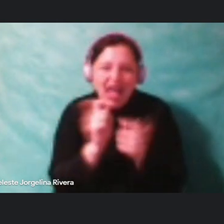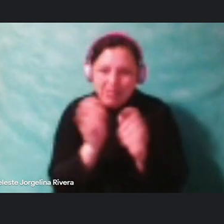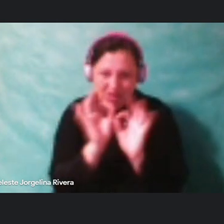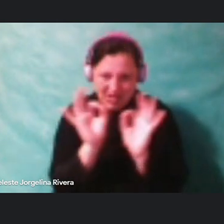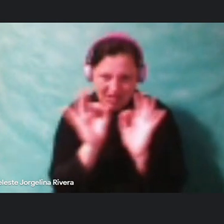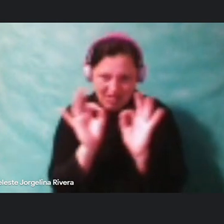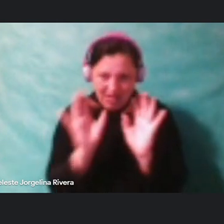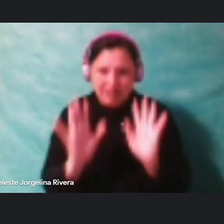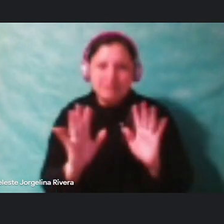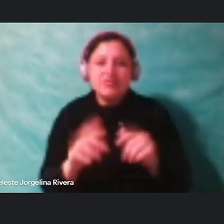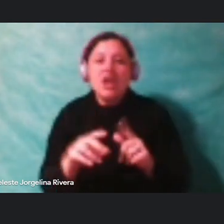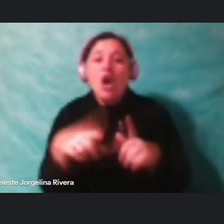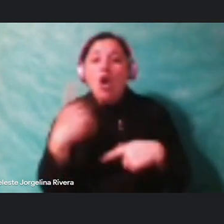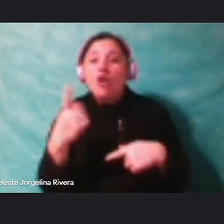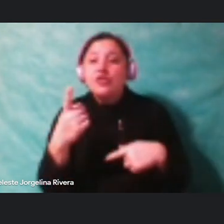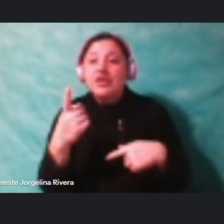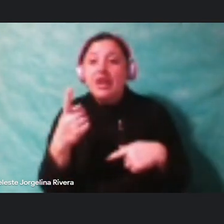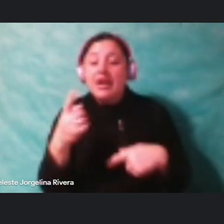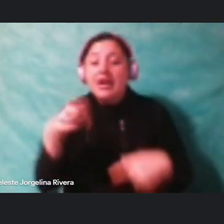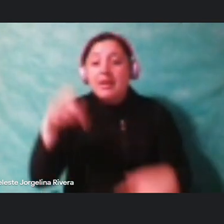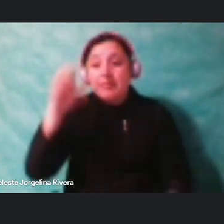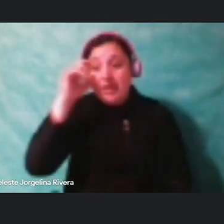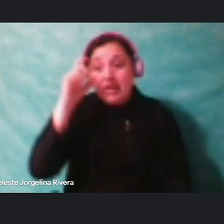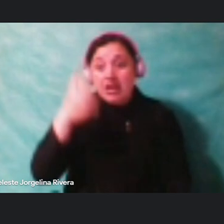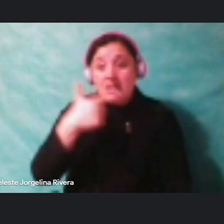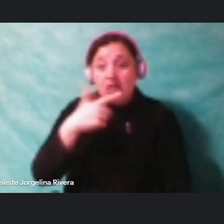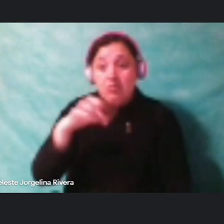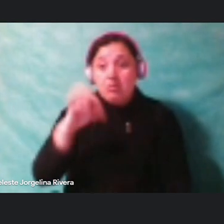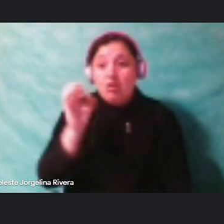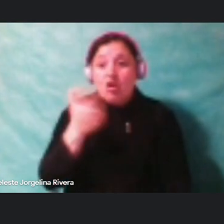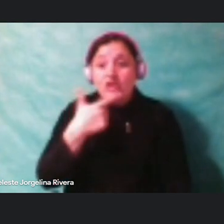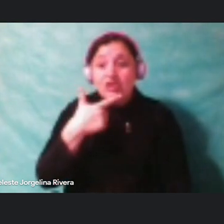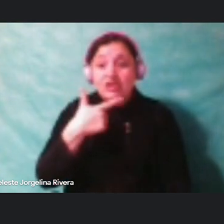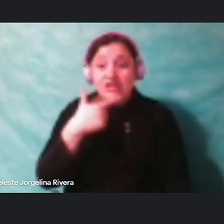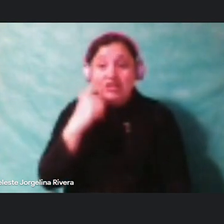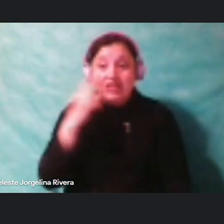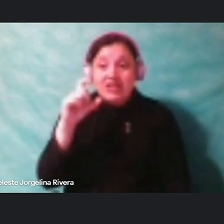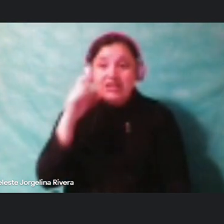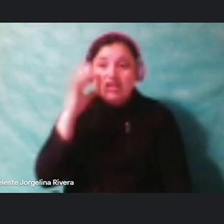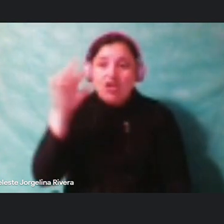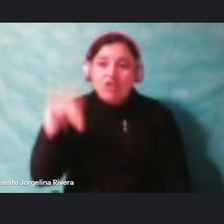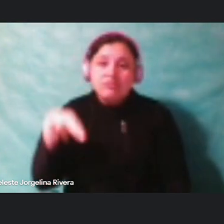¿cómo la leo a esa preposición, a ese ing?